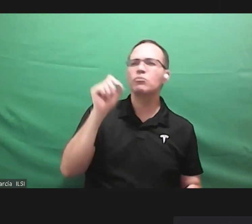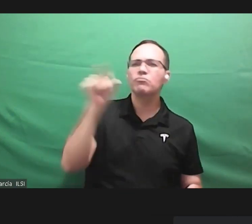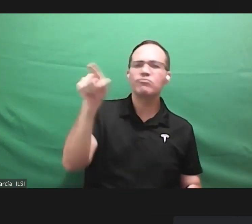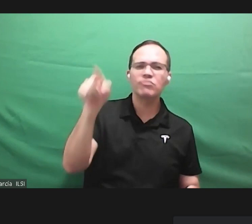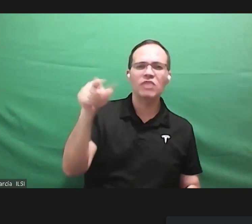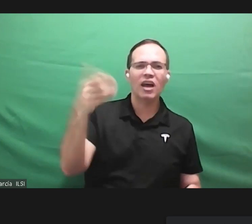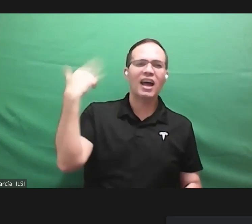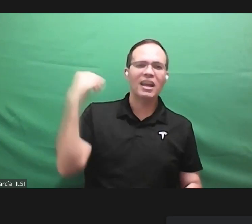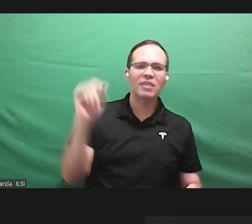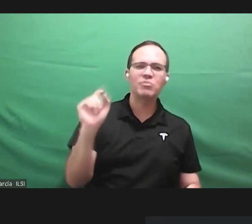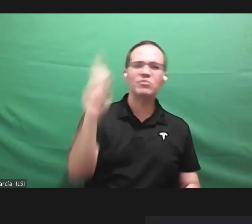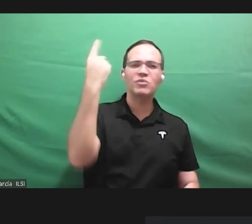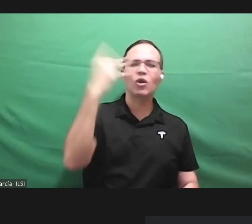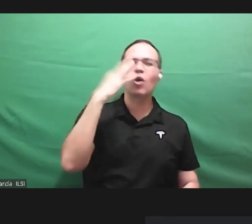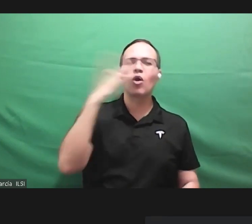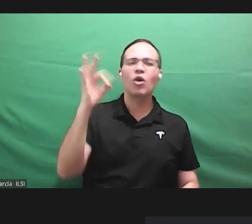expositor.